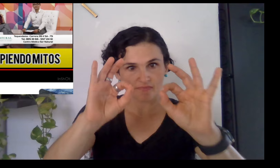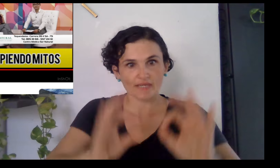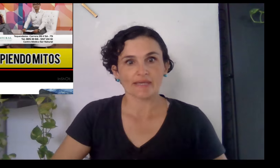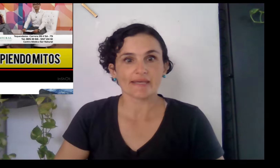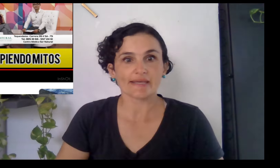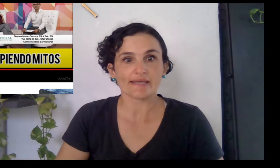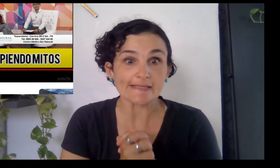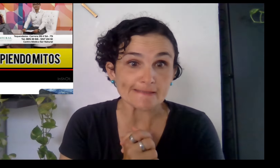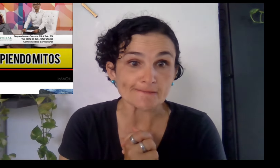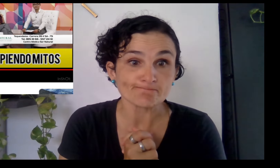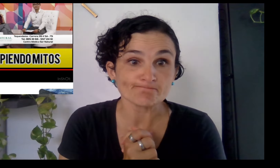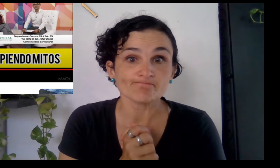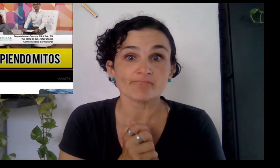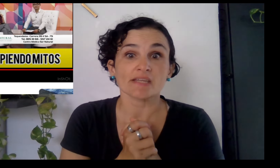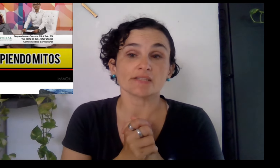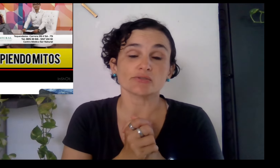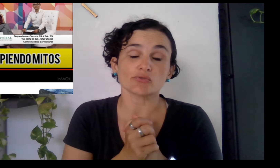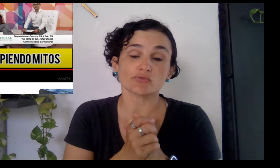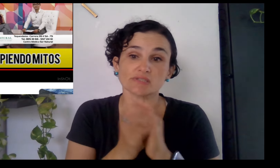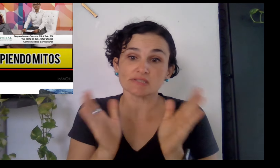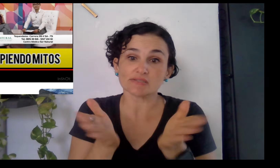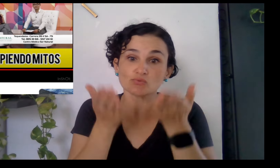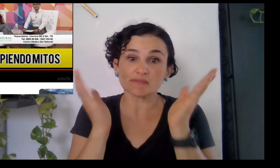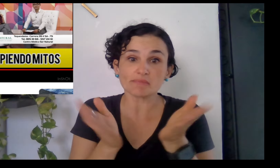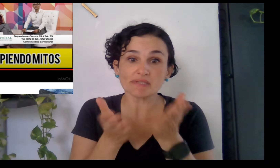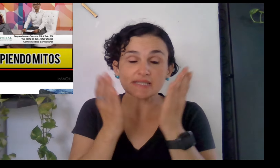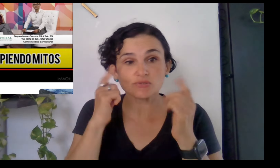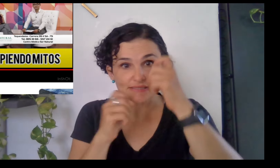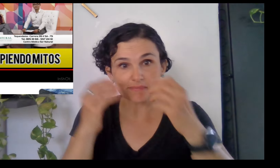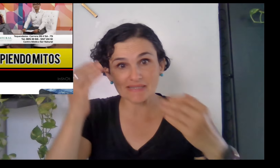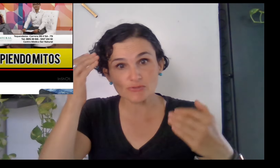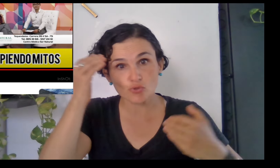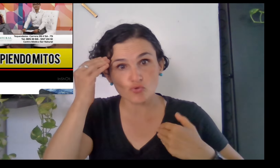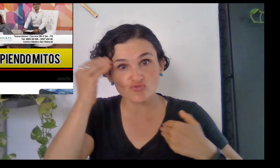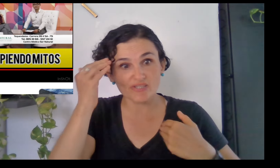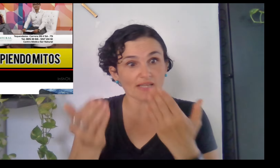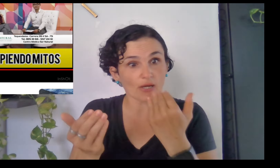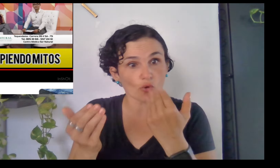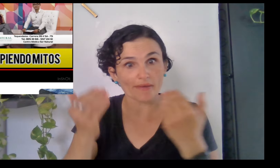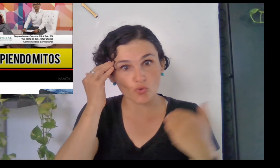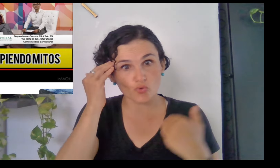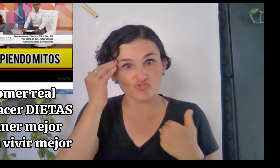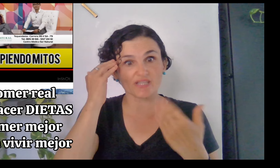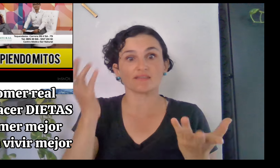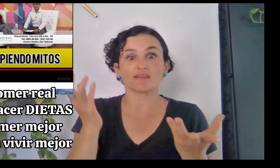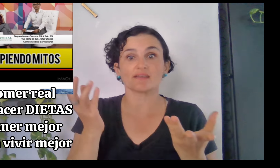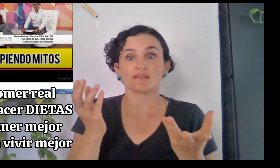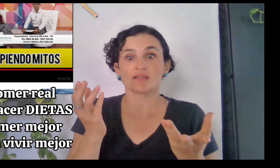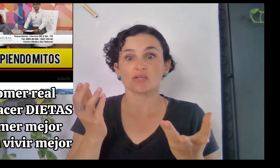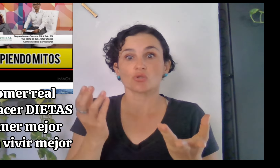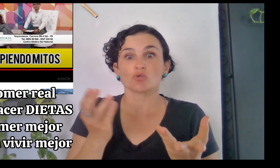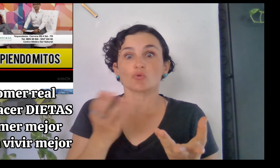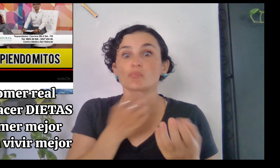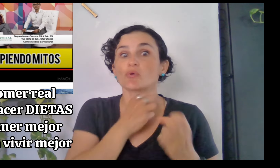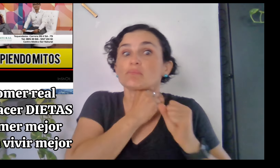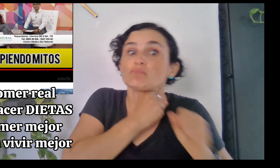excelente. Entonces es una invitación a ser más consciente, a comer consciente, no por